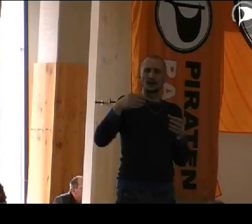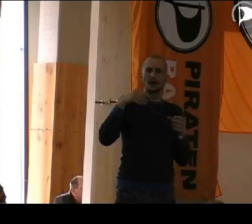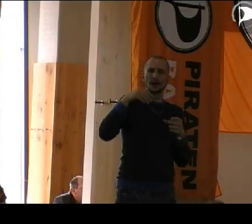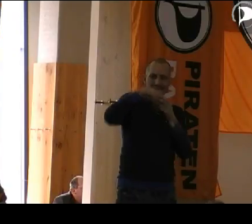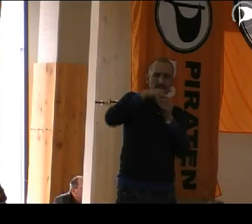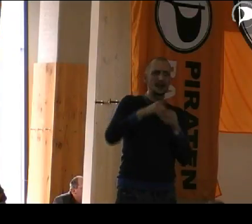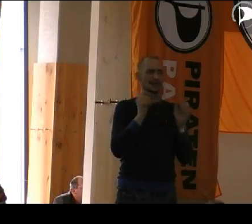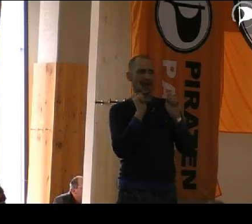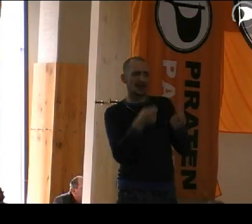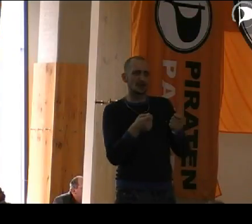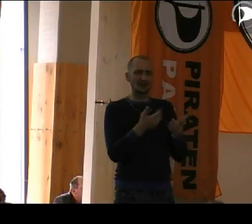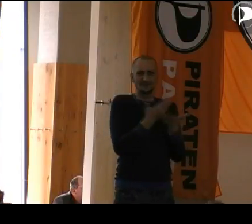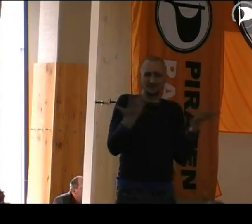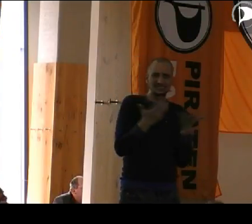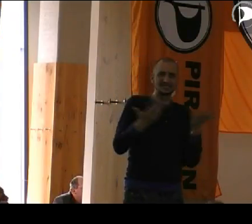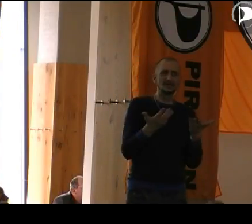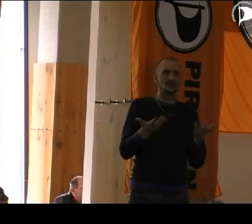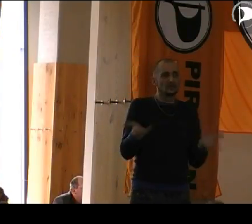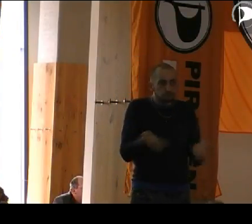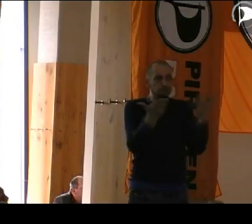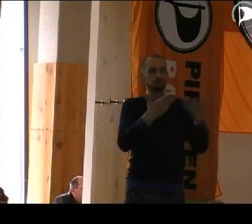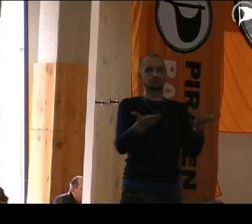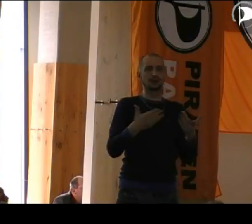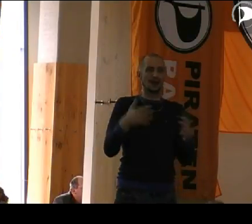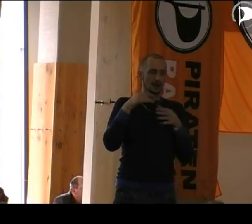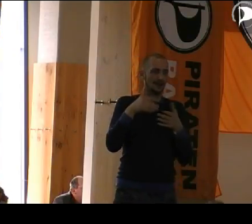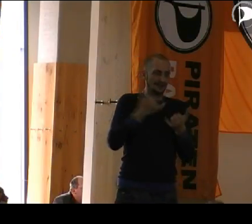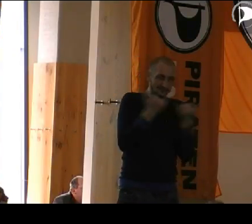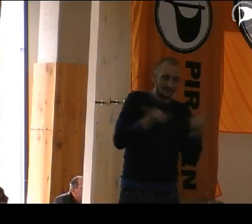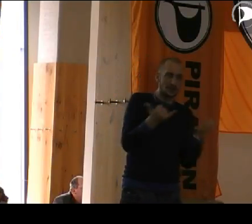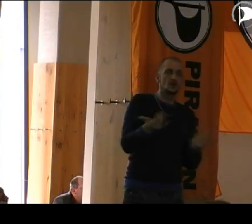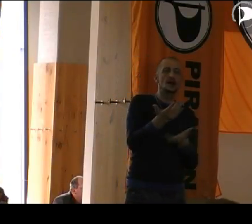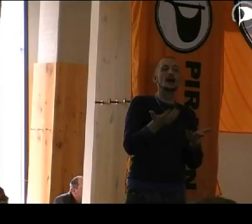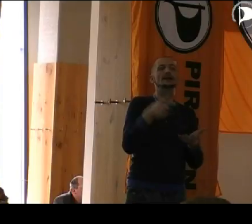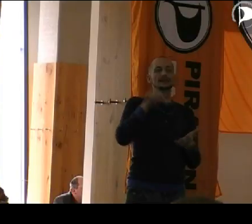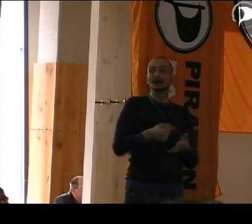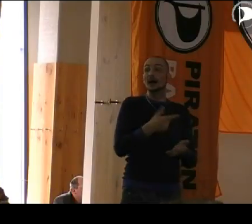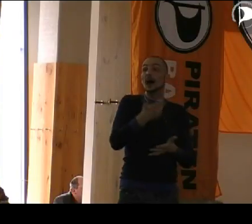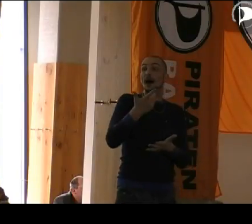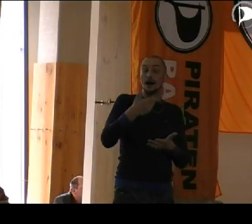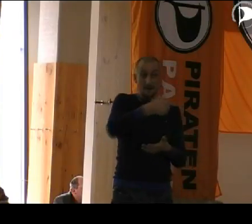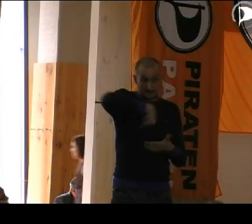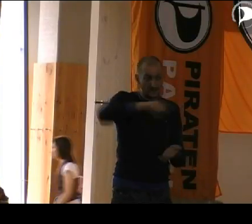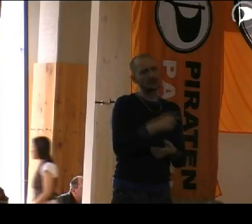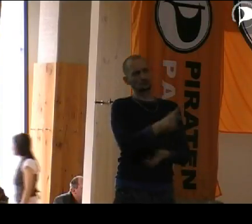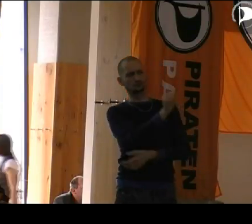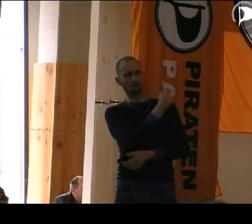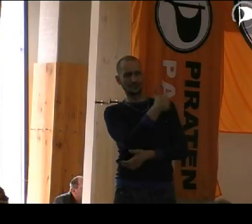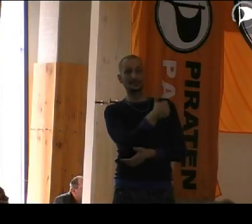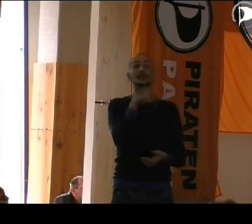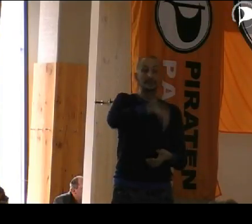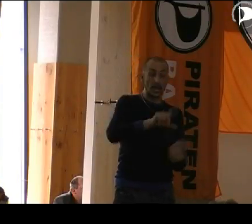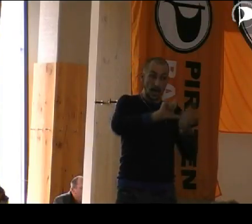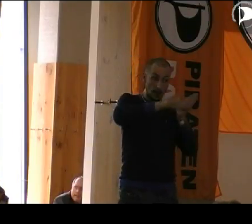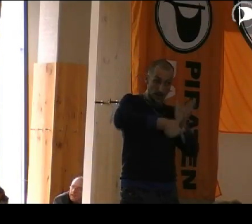alles auswirkt und was war an reichster setzen da können wir ganz ehrlich meiner meinung nach alle wohnen lassen und deswegen wir haben in einem halben